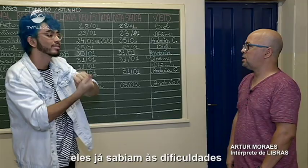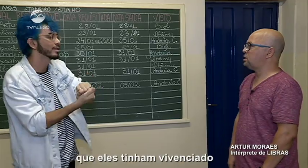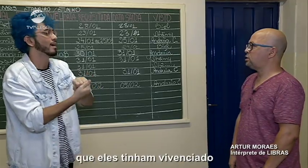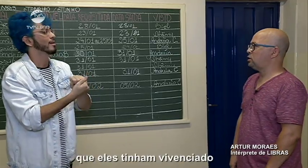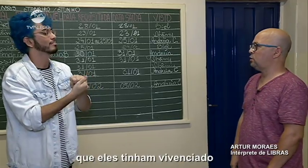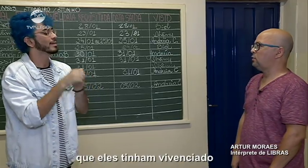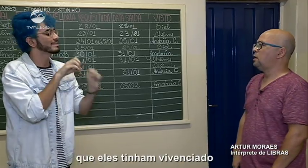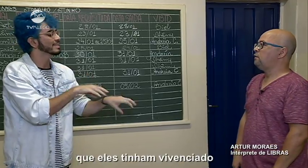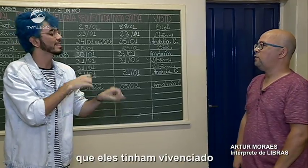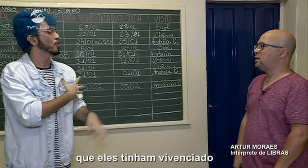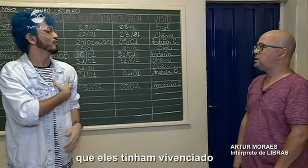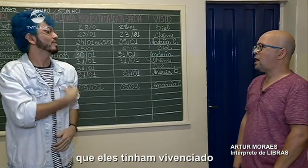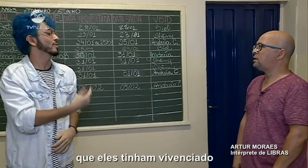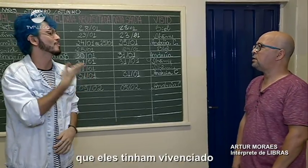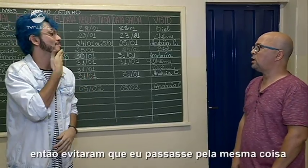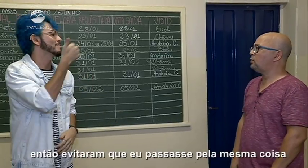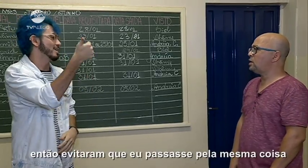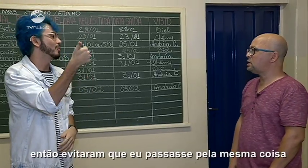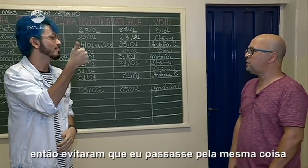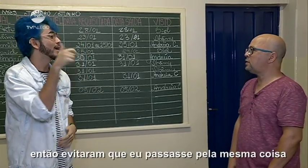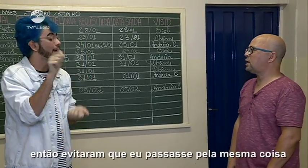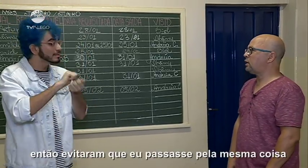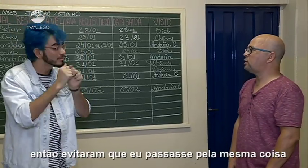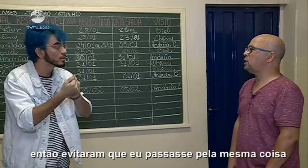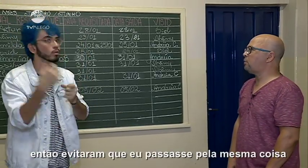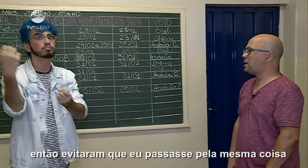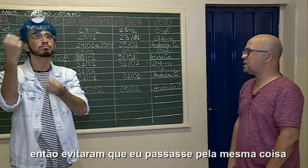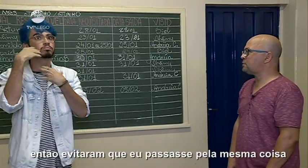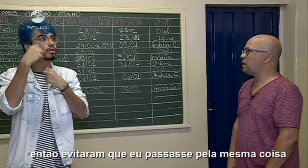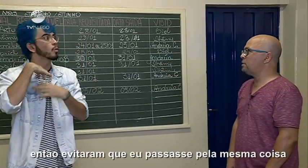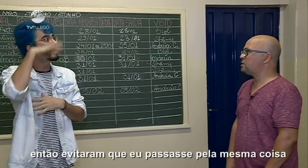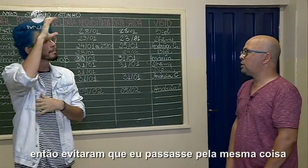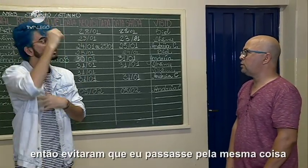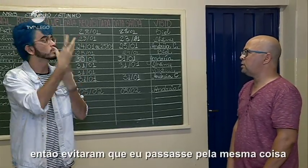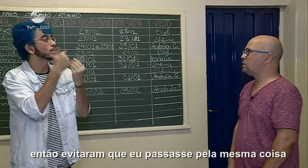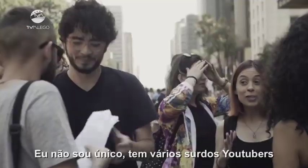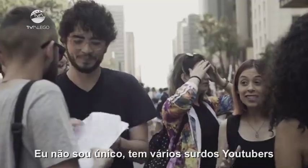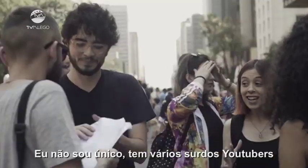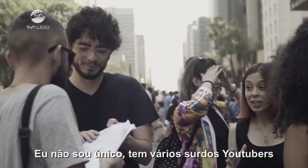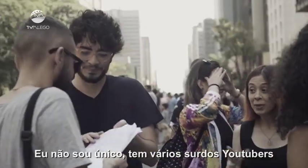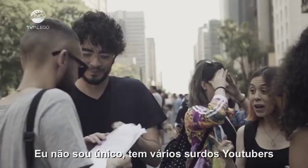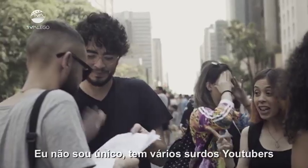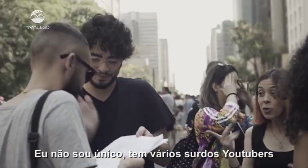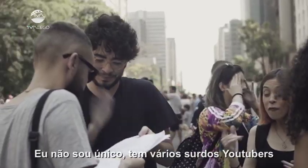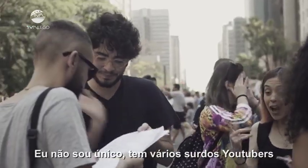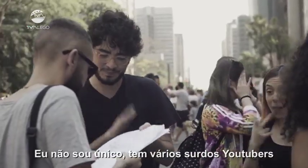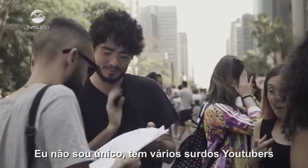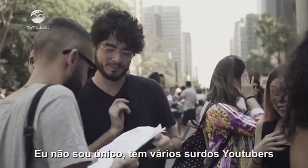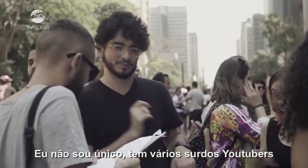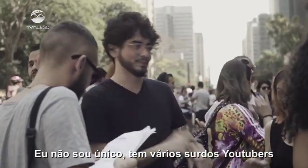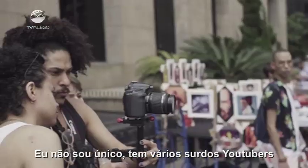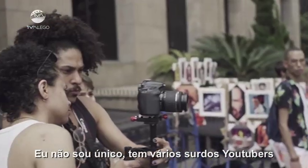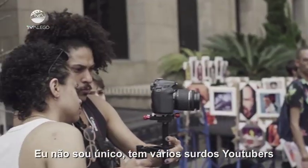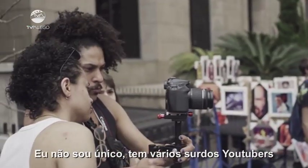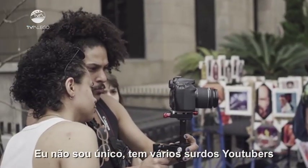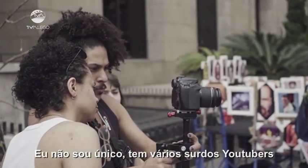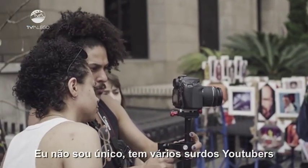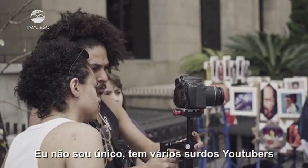eles tinham vivenciado, então eles evitaram que eu passasse pela mesma coisa. Eu não sou o único, existem vários surdos já,